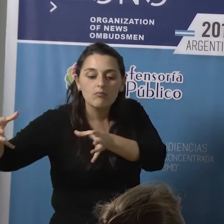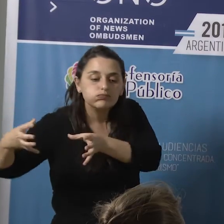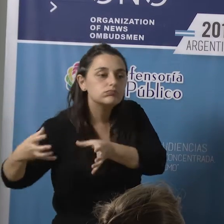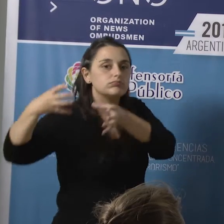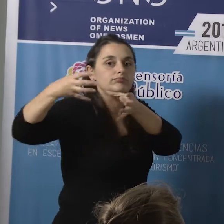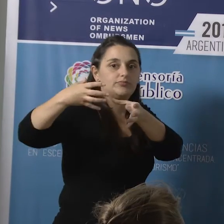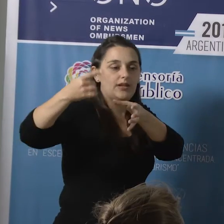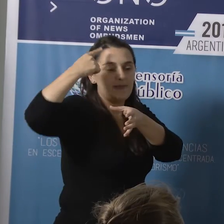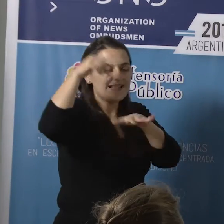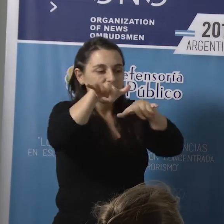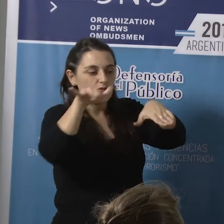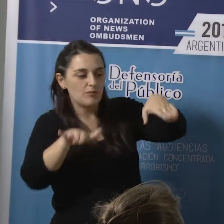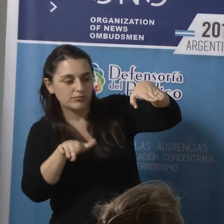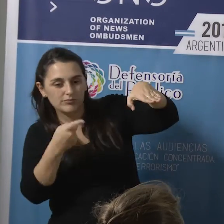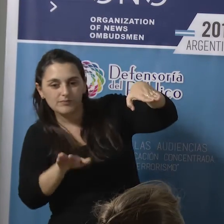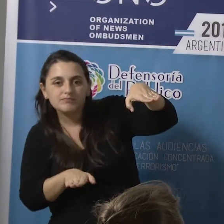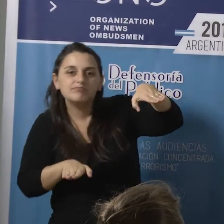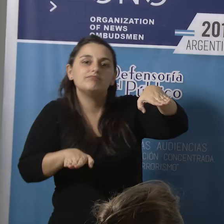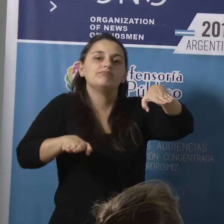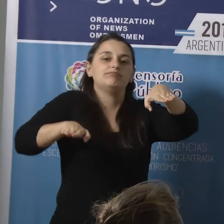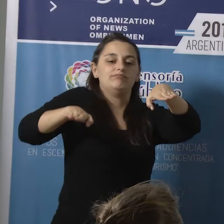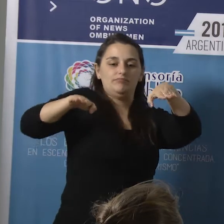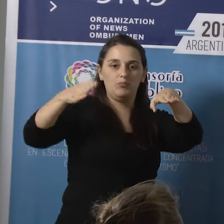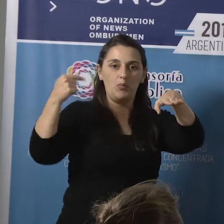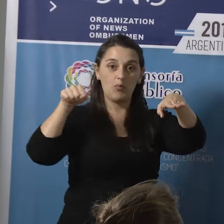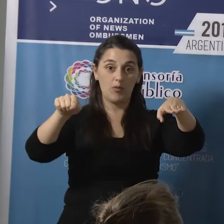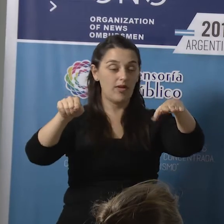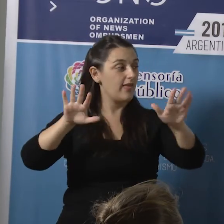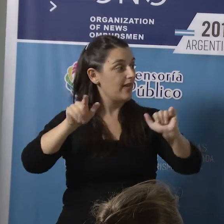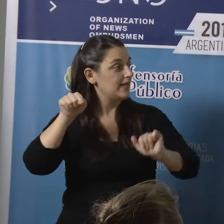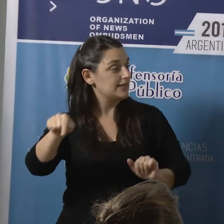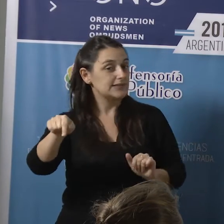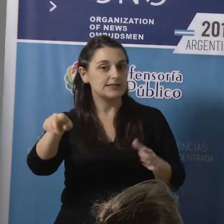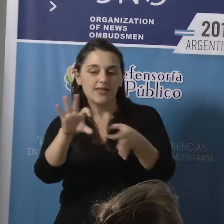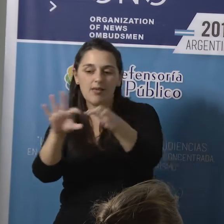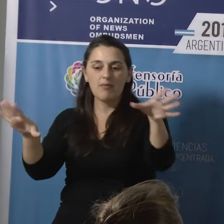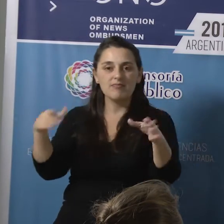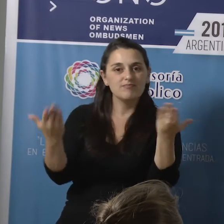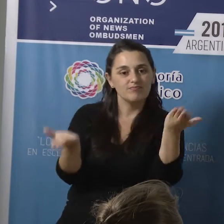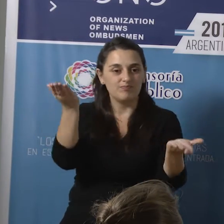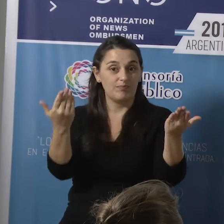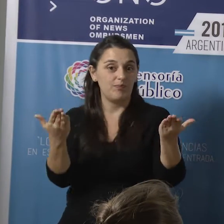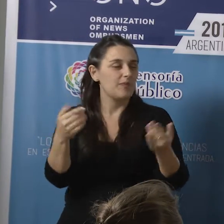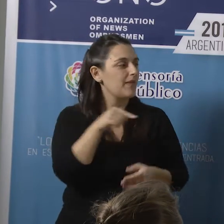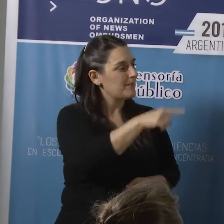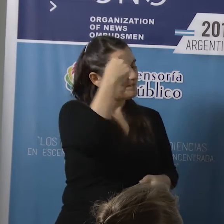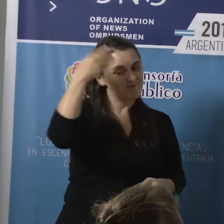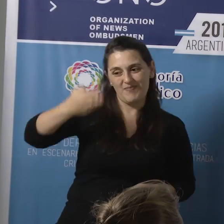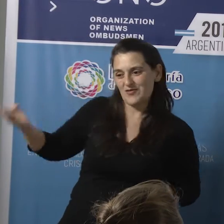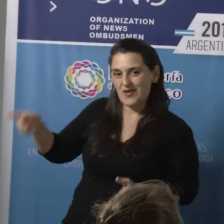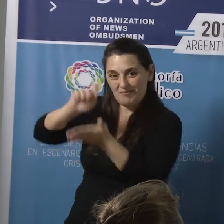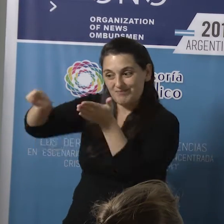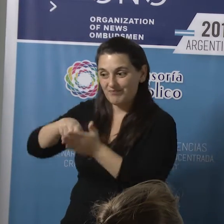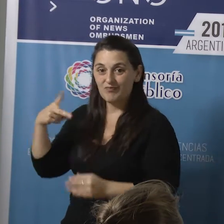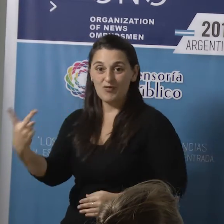la desigualdad real de la relación y la debilidad y la dependencia. Aquí, parafraseando dos autores muy importantes,